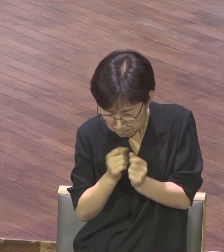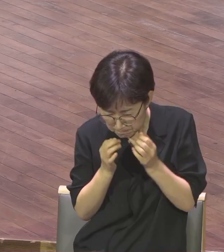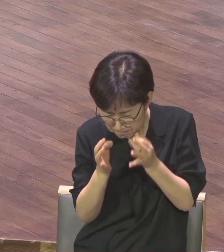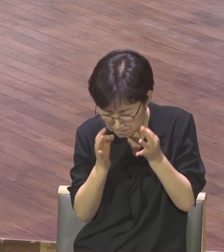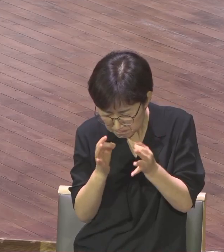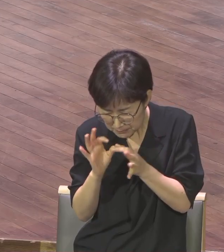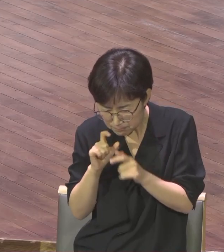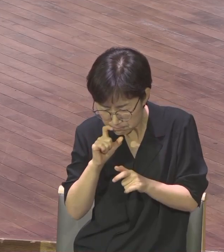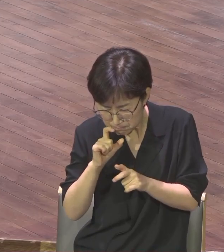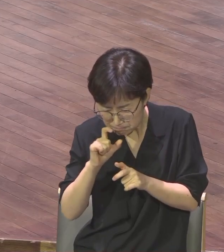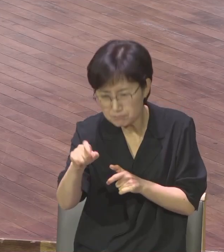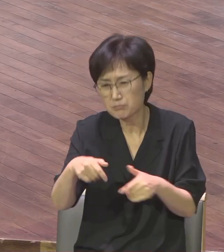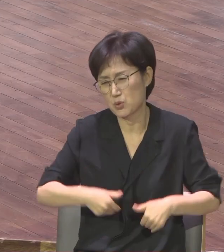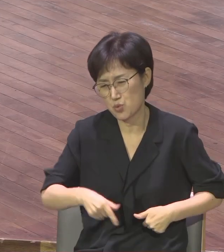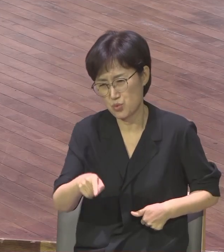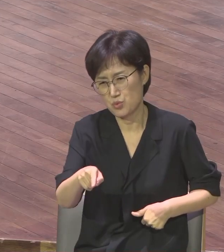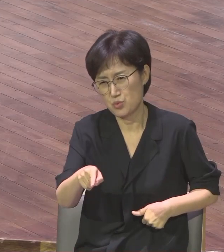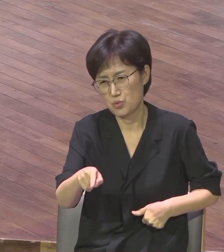집중 지속.